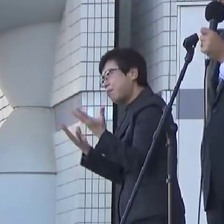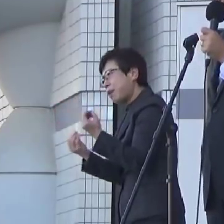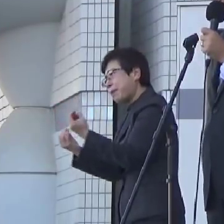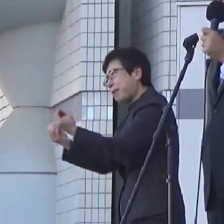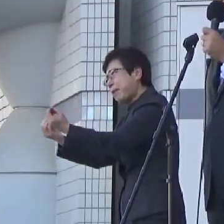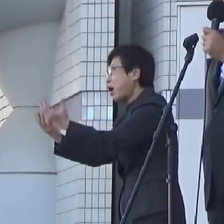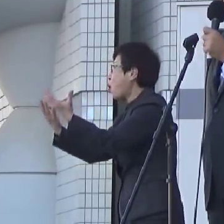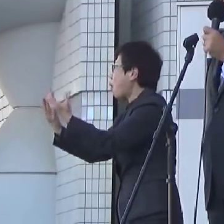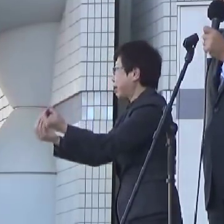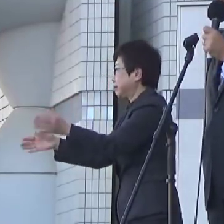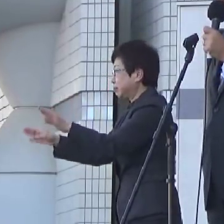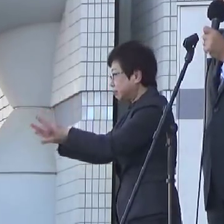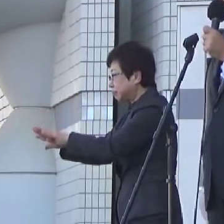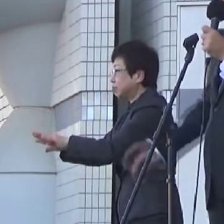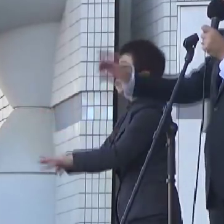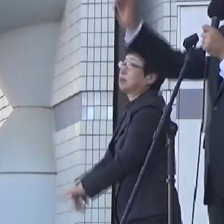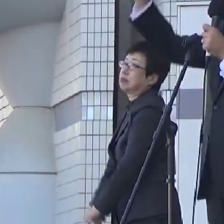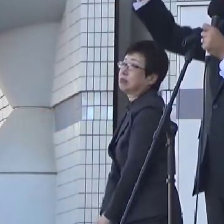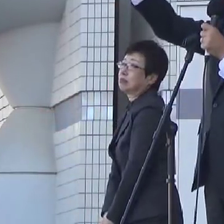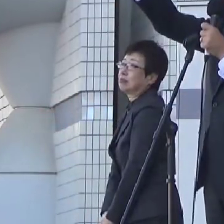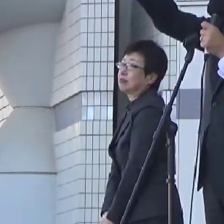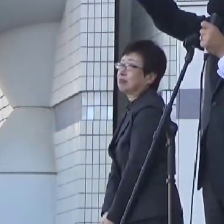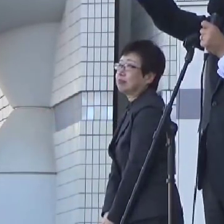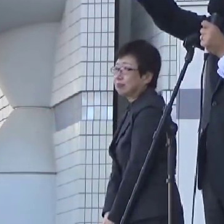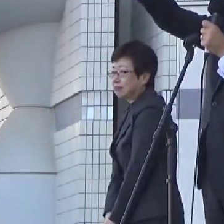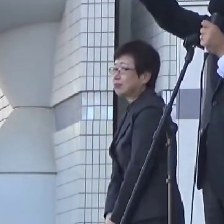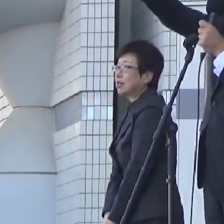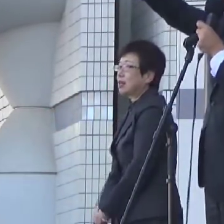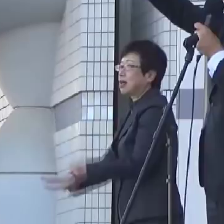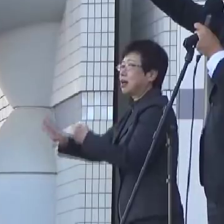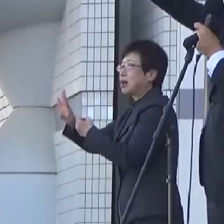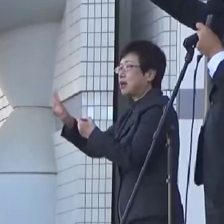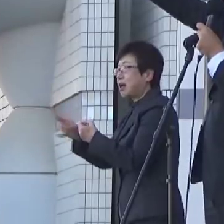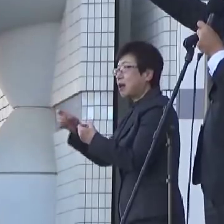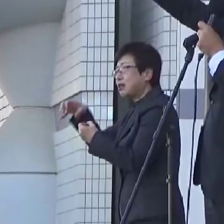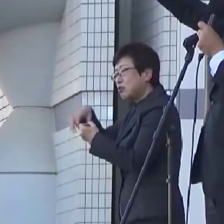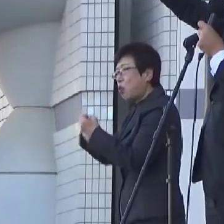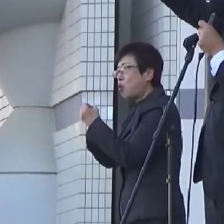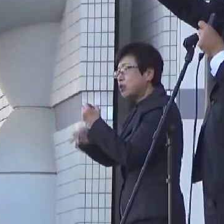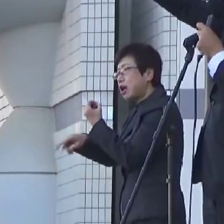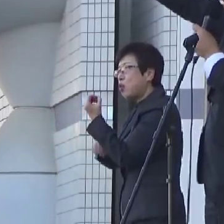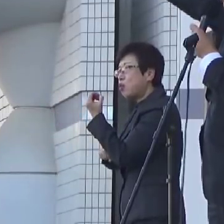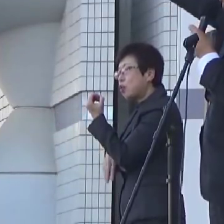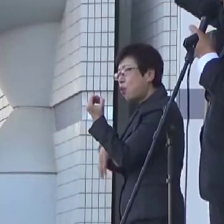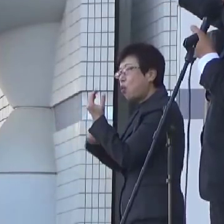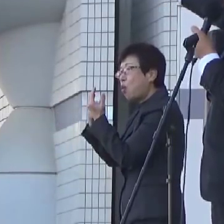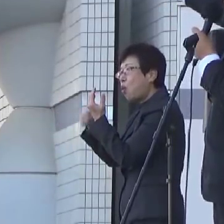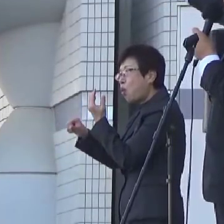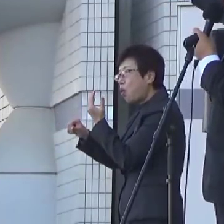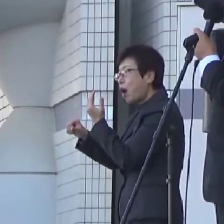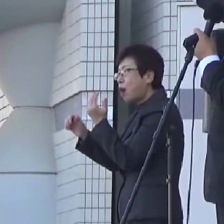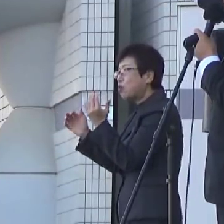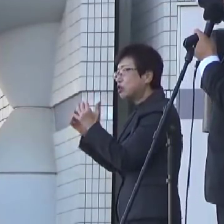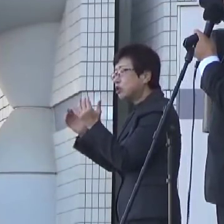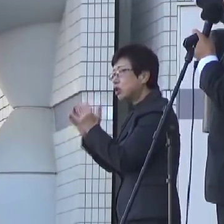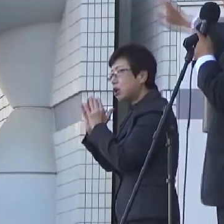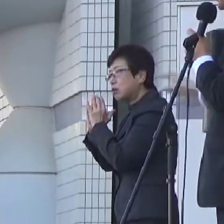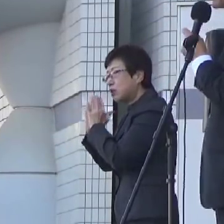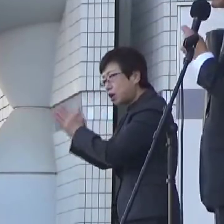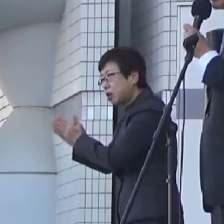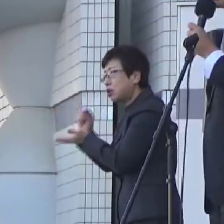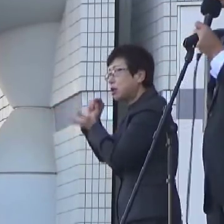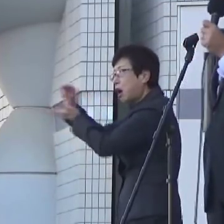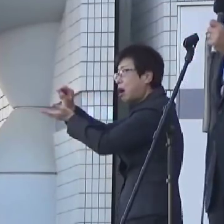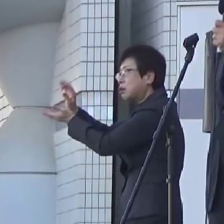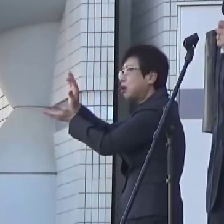終わりですね。この原発ゼロ基本法はずっと審議しなさいっていうことでかかってるのに一